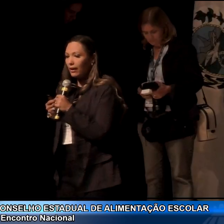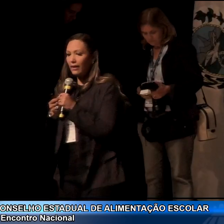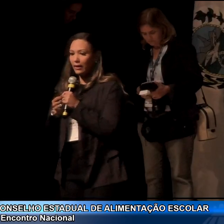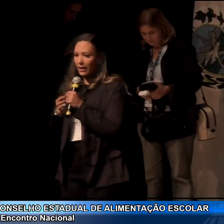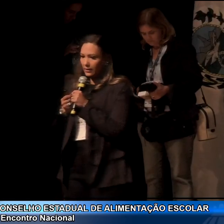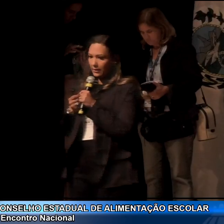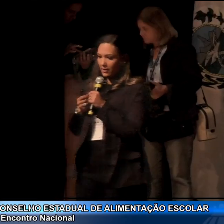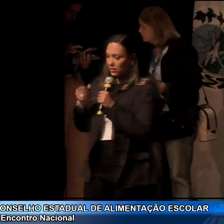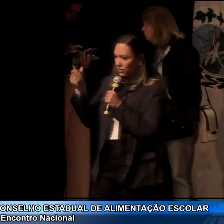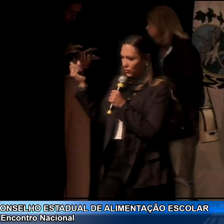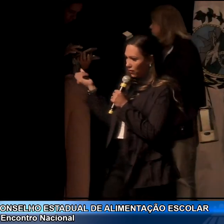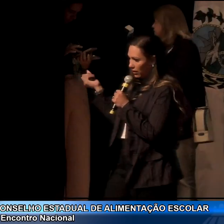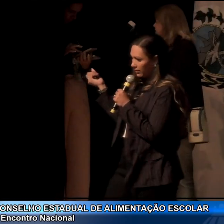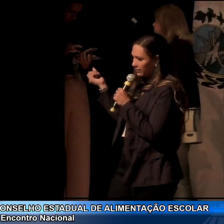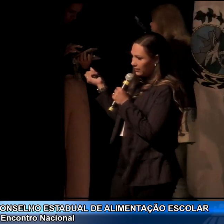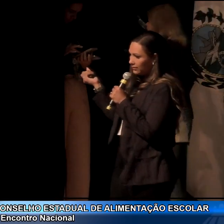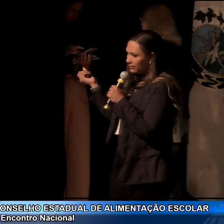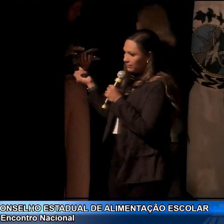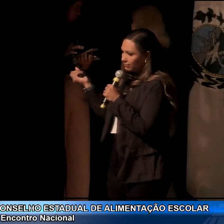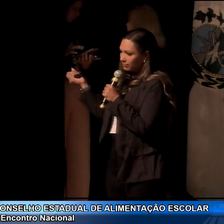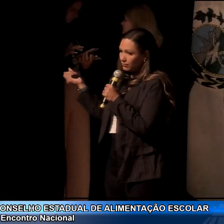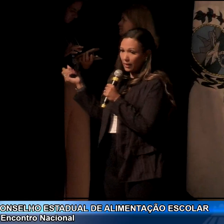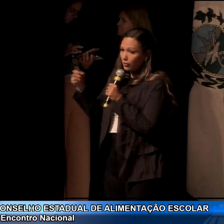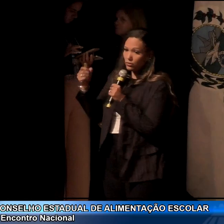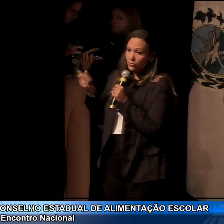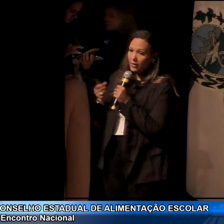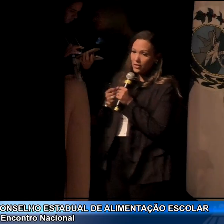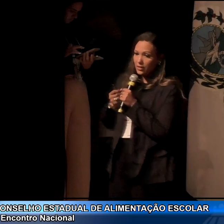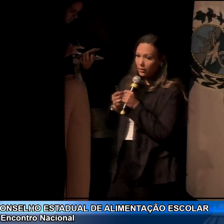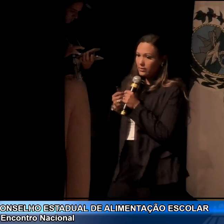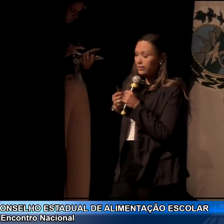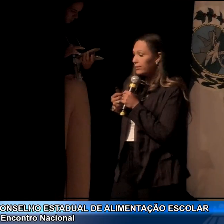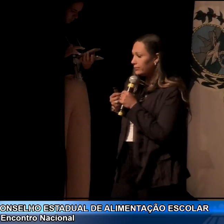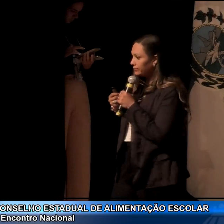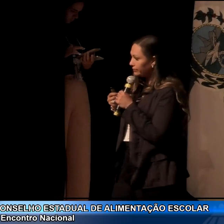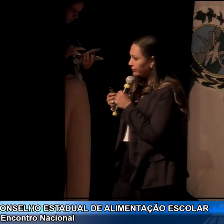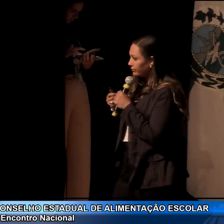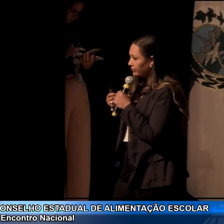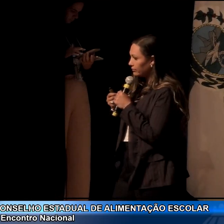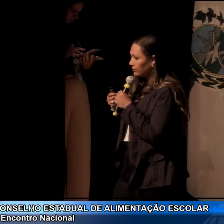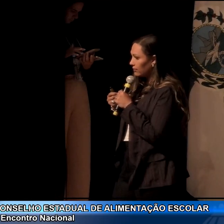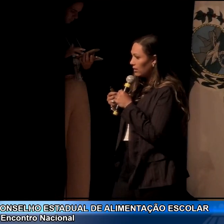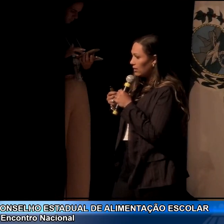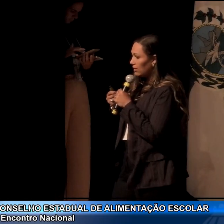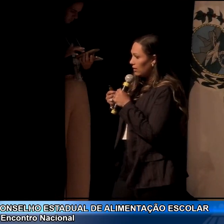qual a realidade lá de fora não é muito diferente da